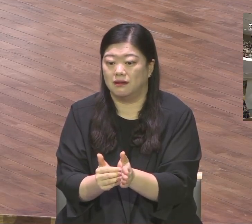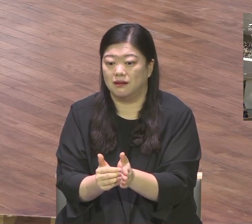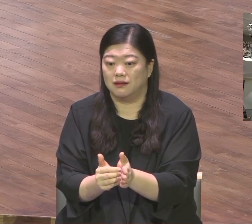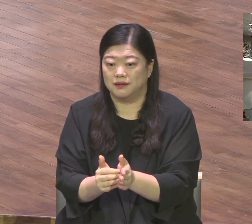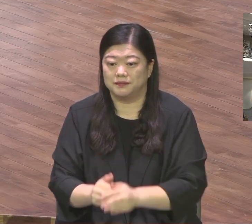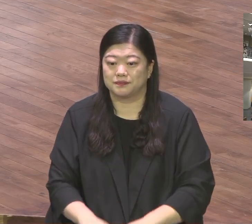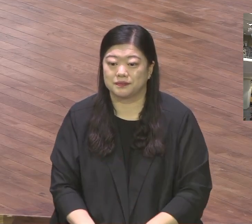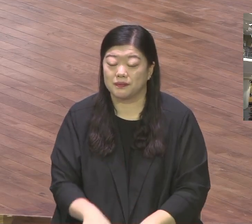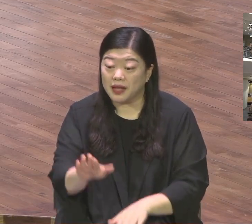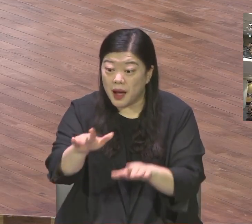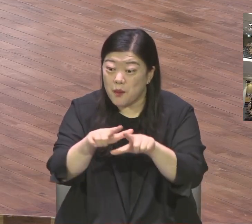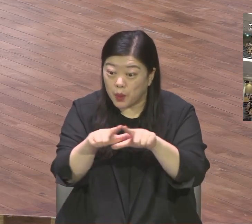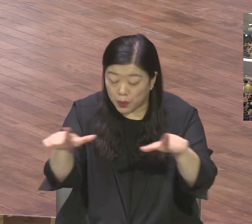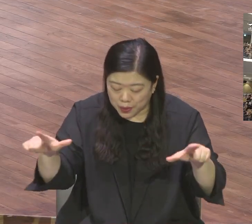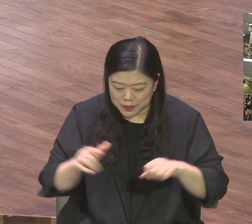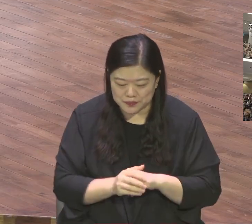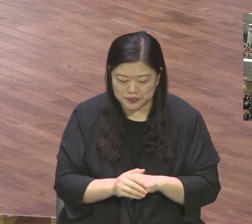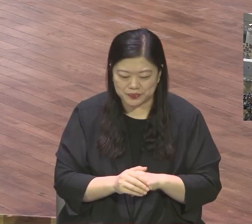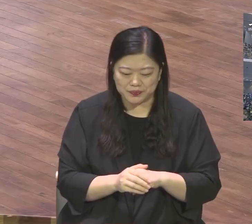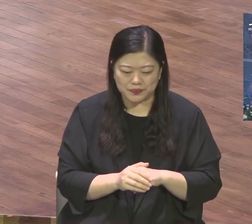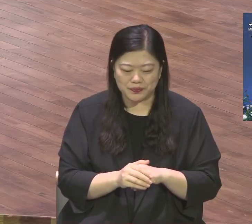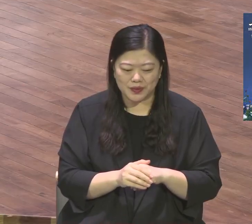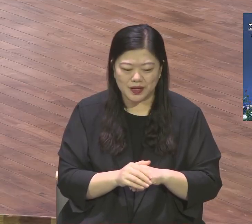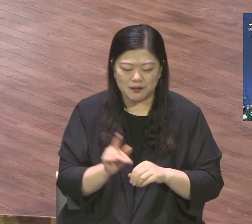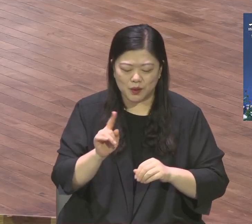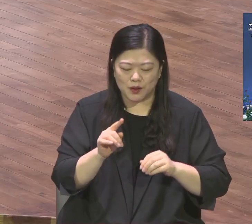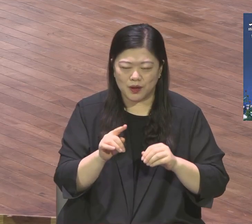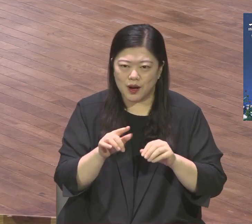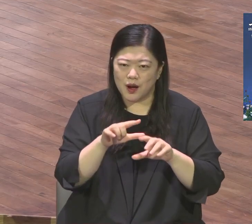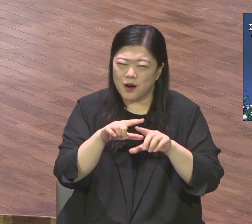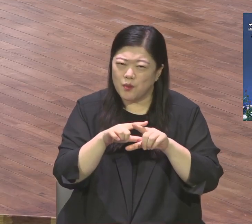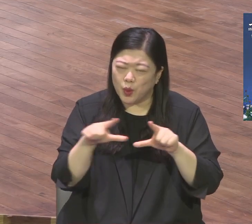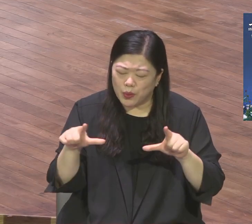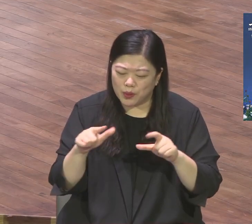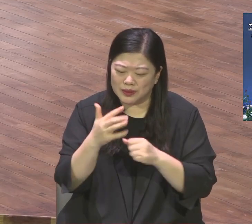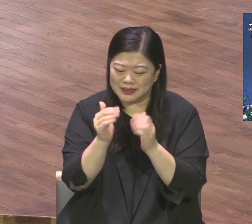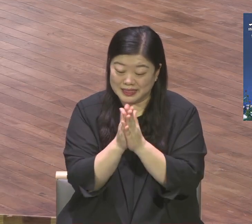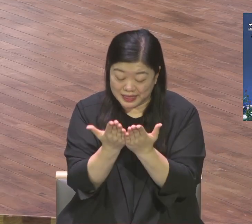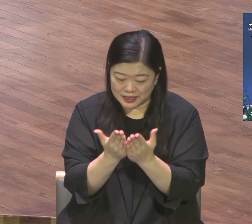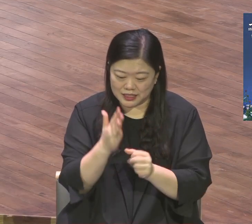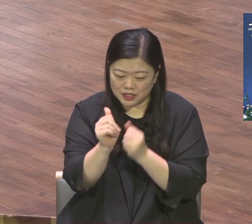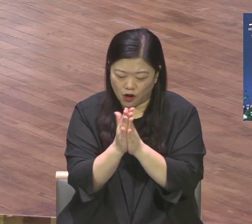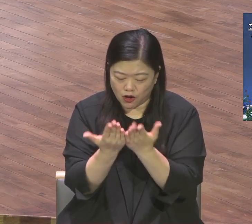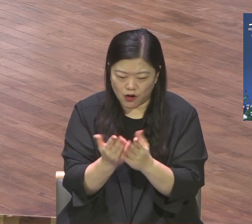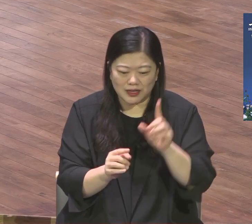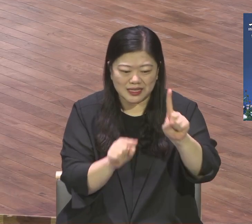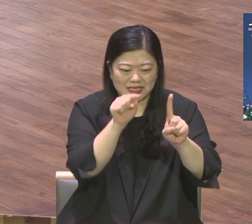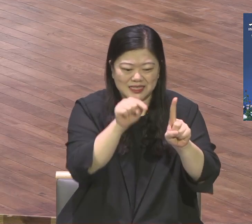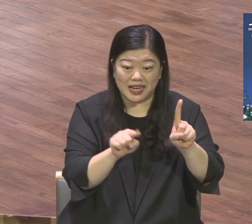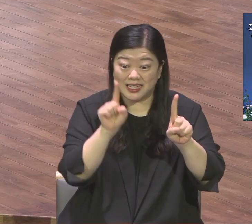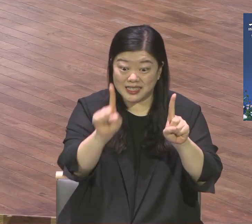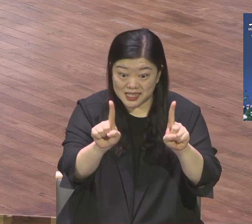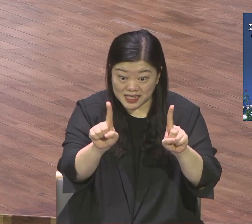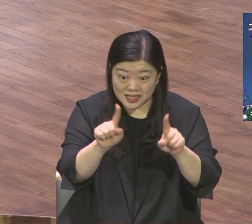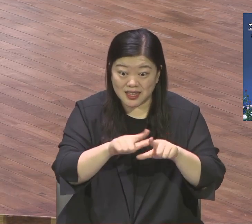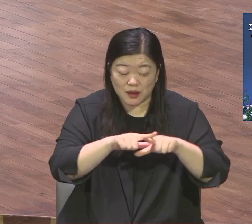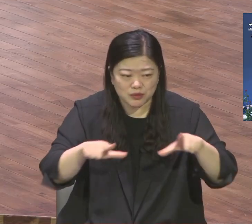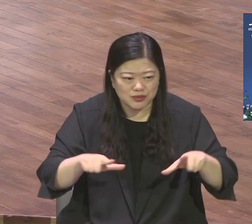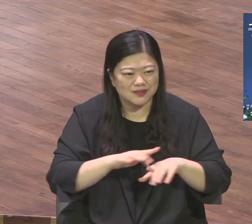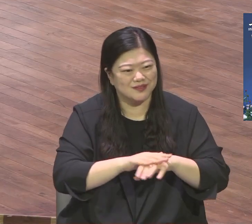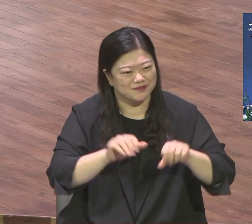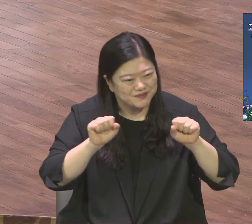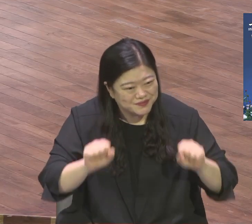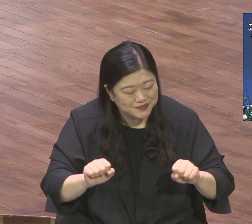일반적으로 서신서를 보면 문안인사로 시작을 하는데 이 사도 요한은 문안인사를 생략하고 바로